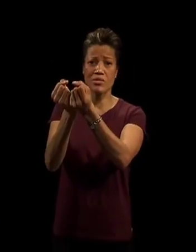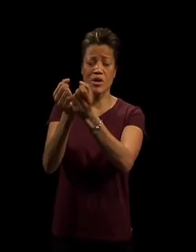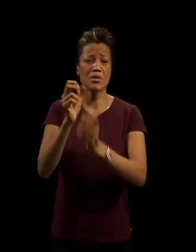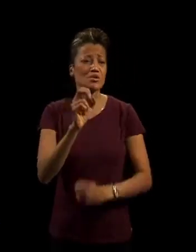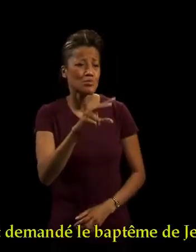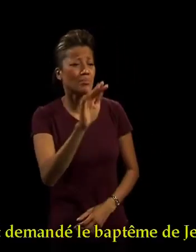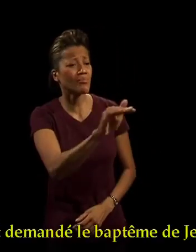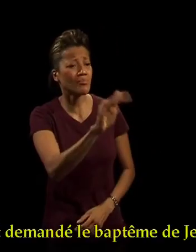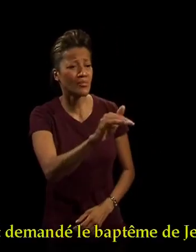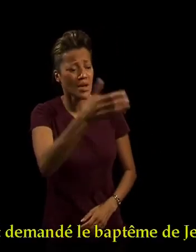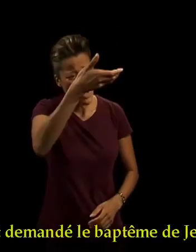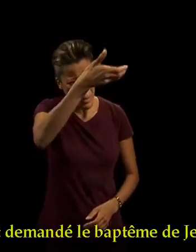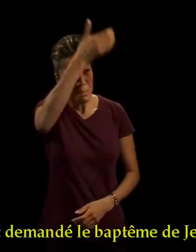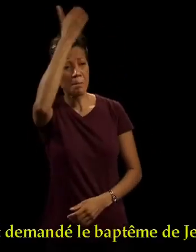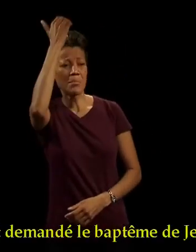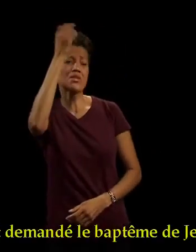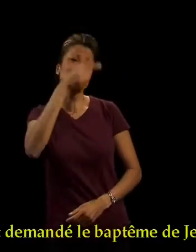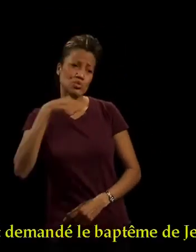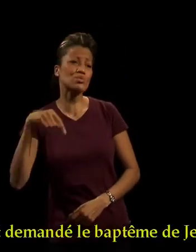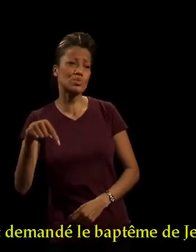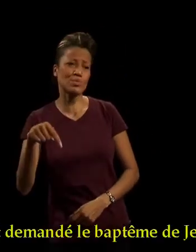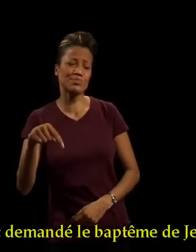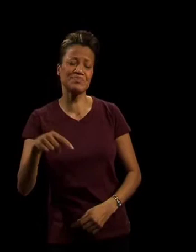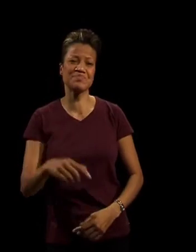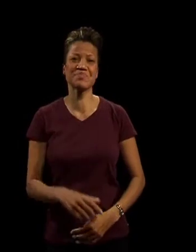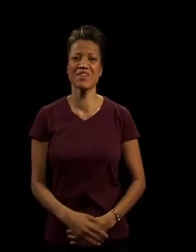Et ils ont demandé le baptême de Jean.